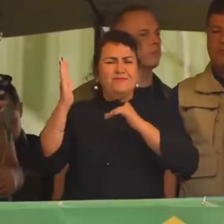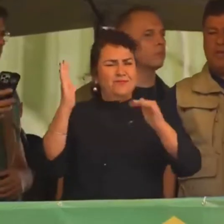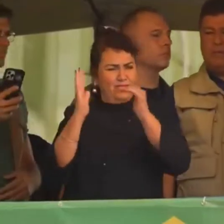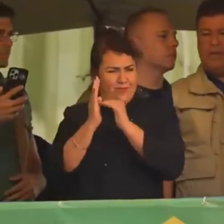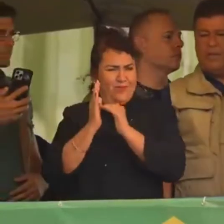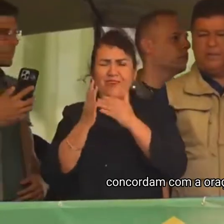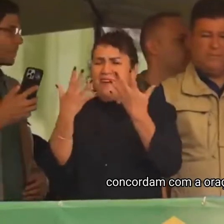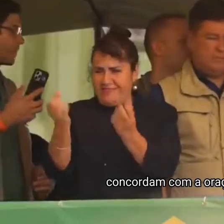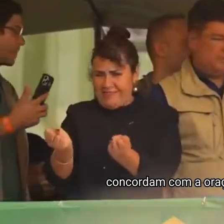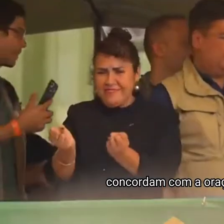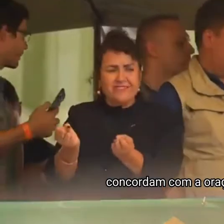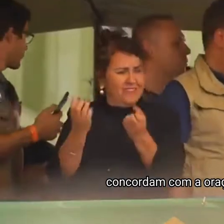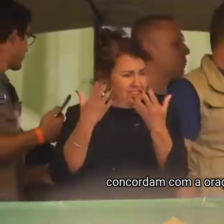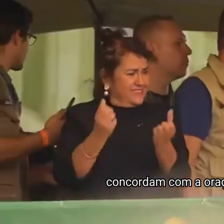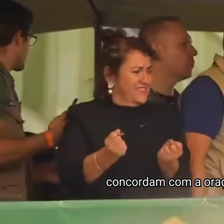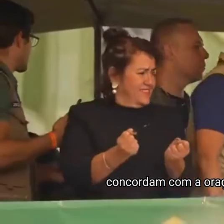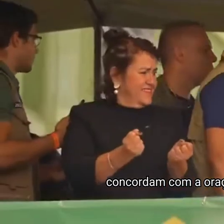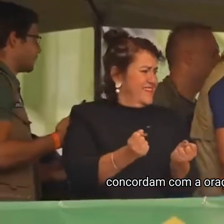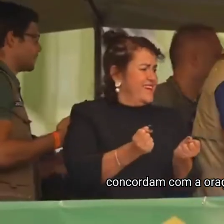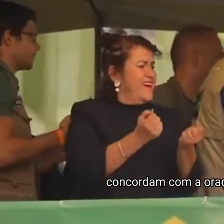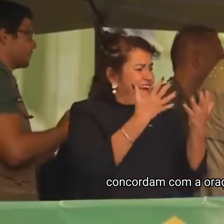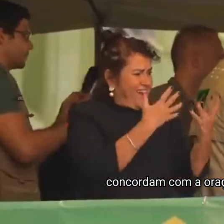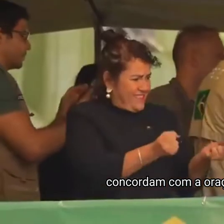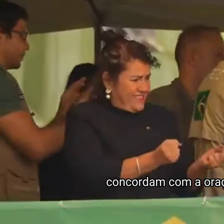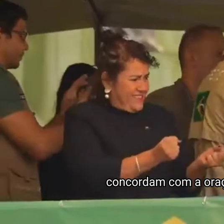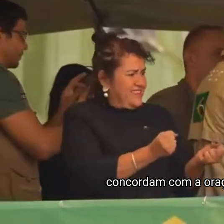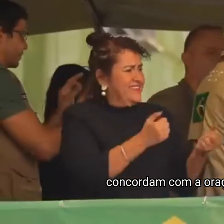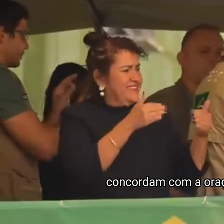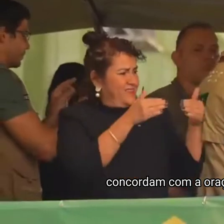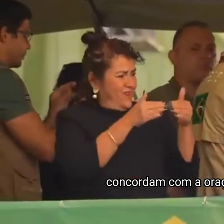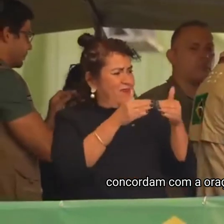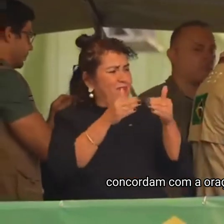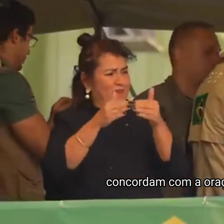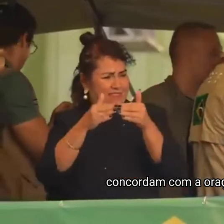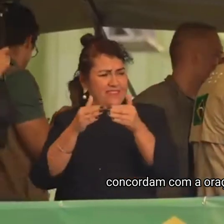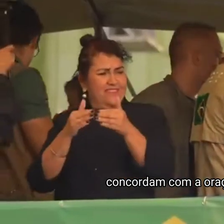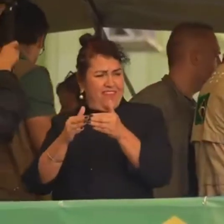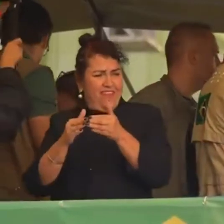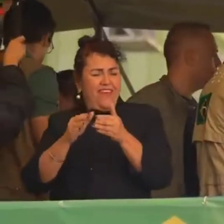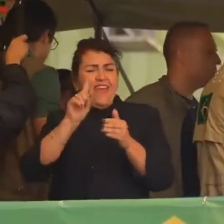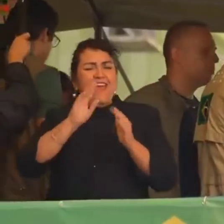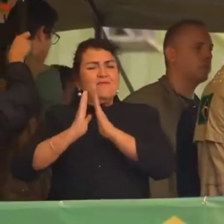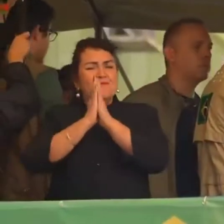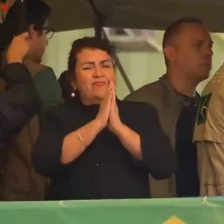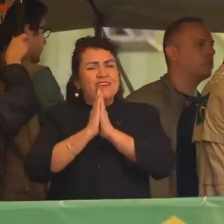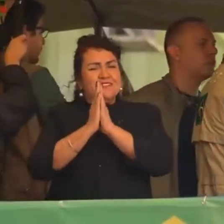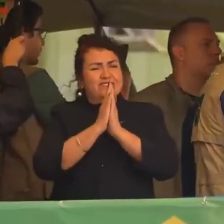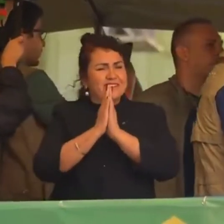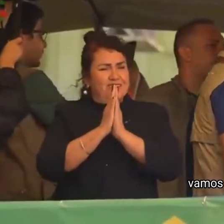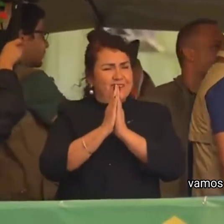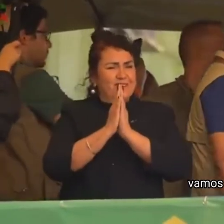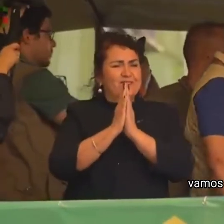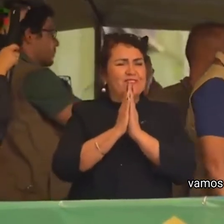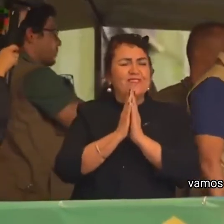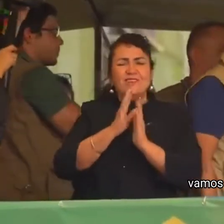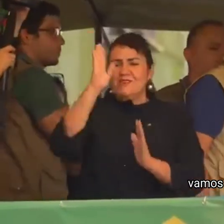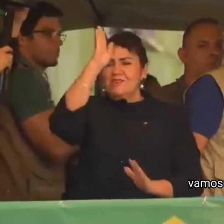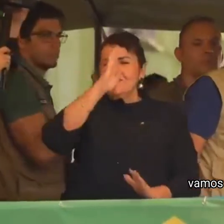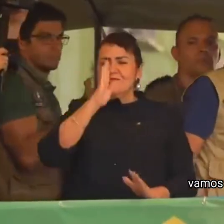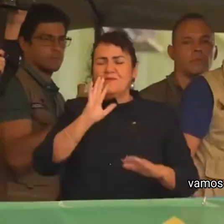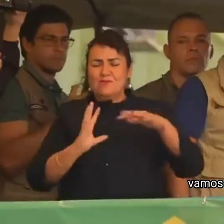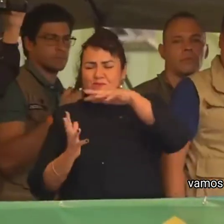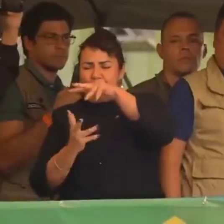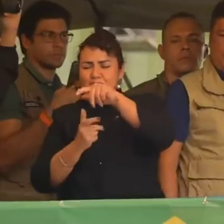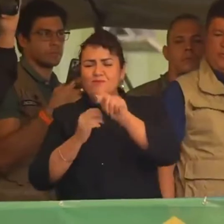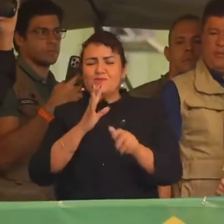concordam? Concordam com a oração do Pai Nosso, que é universal? Vamos? Vamos fechar os